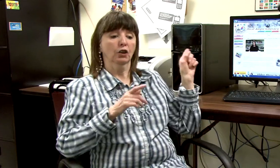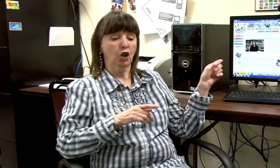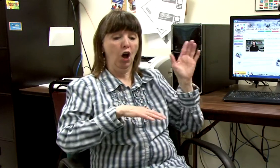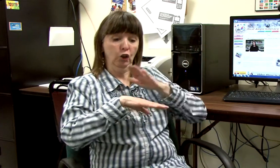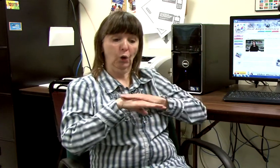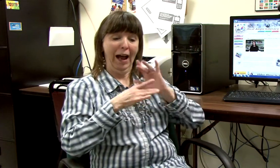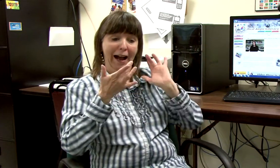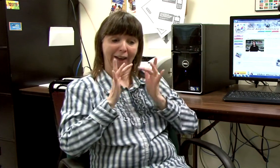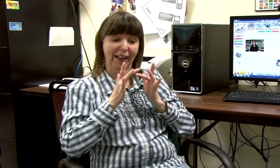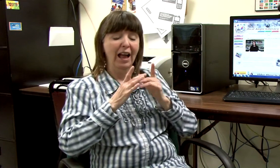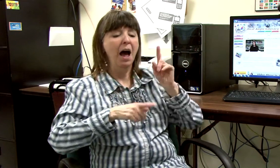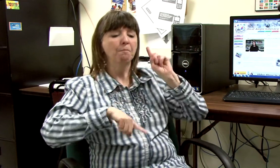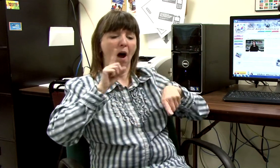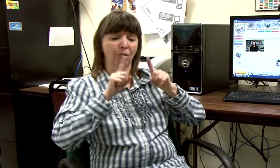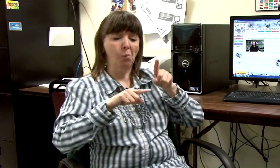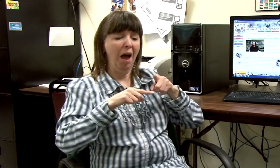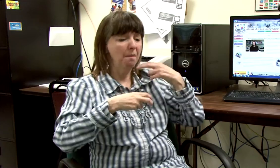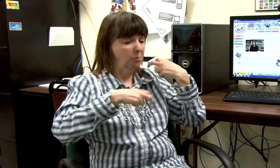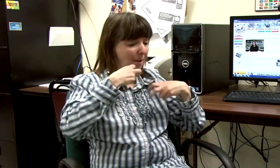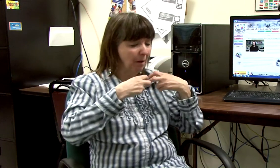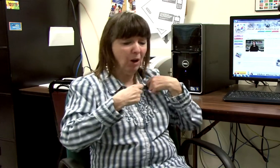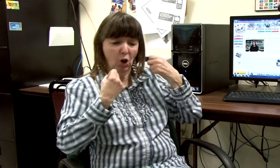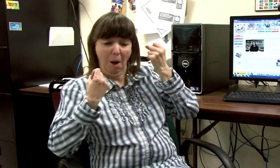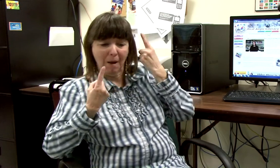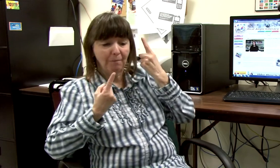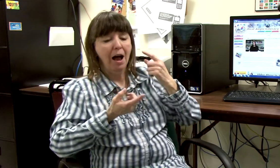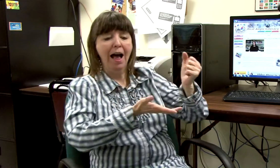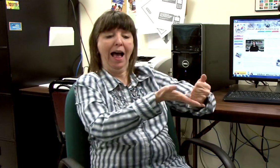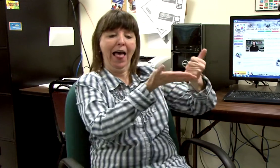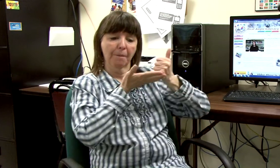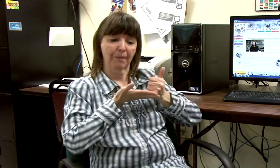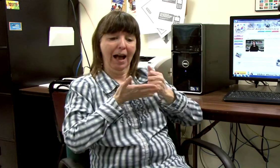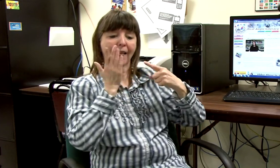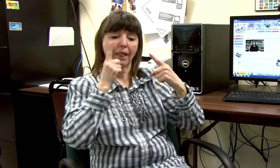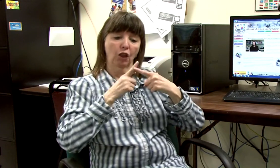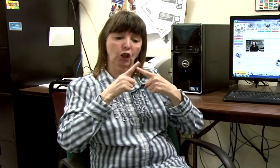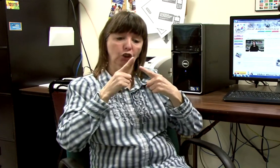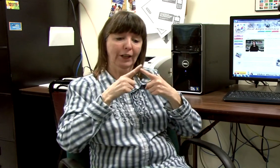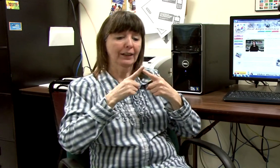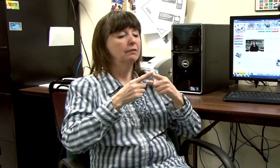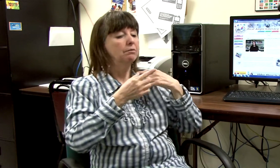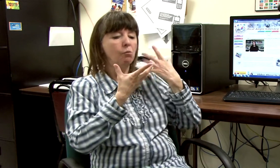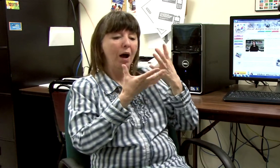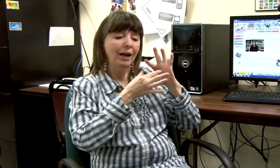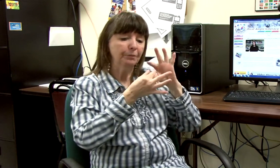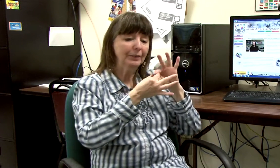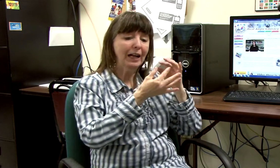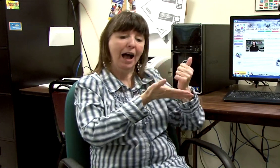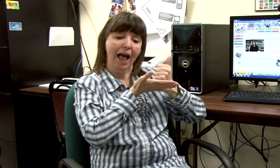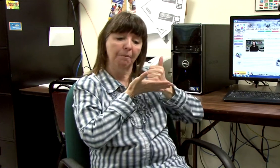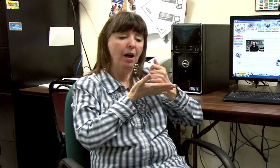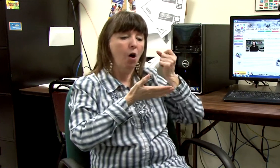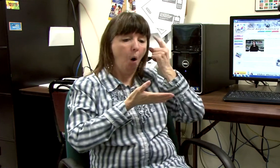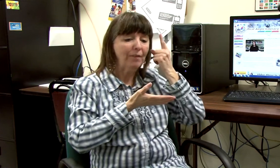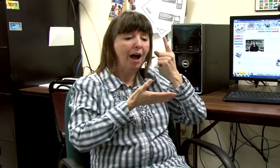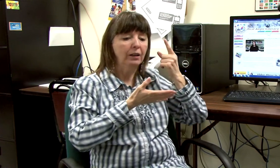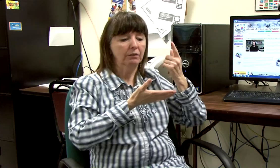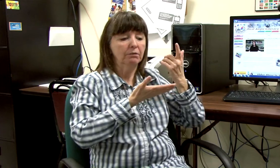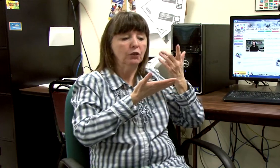Parfois, j'ai des problèmes en naviguant sur Internet. Et j'ai besoin d'aide d'une personne compétente en cette technologie pour apprendre les choses qui